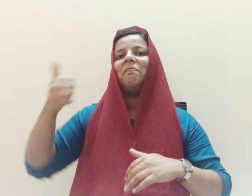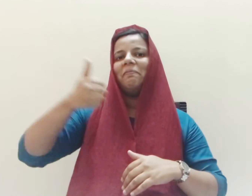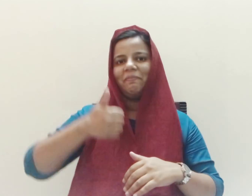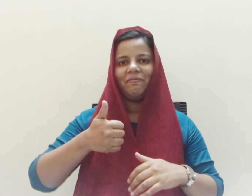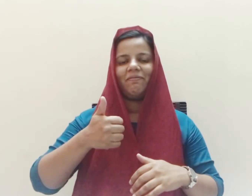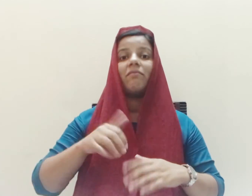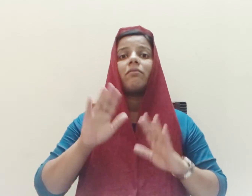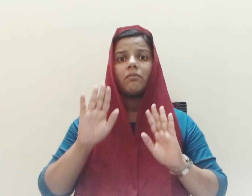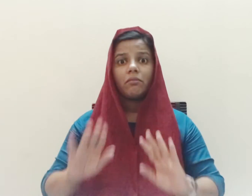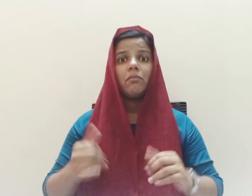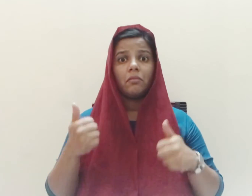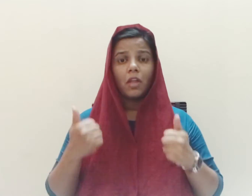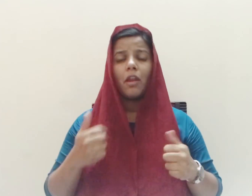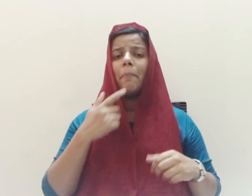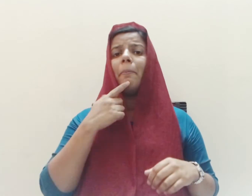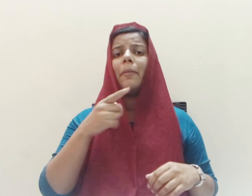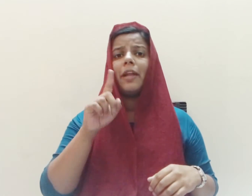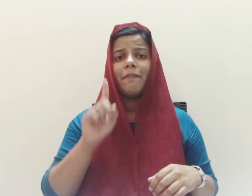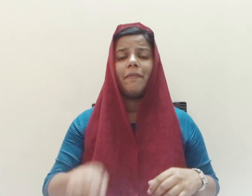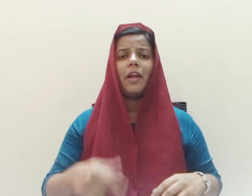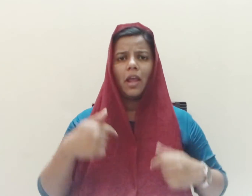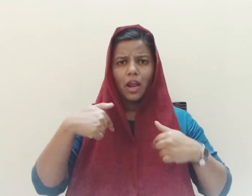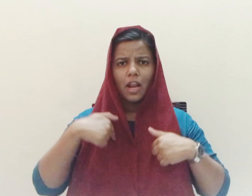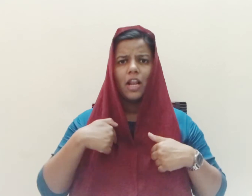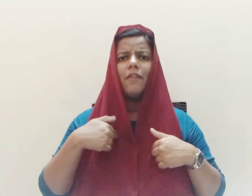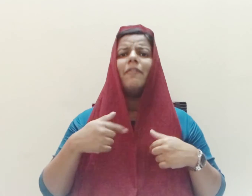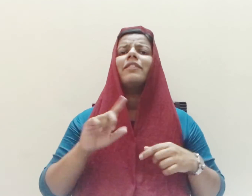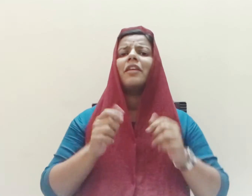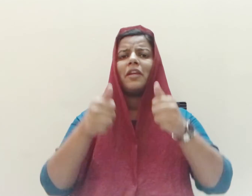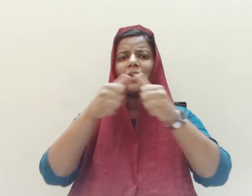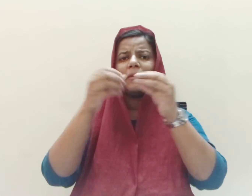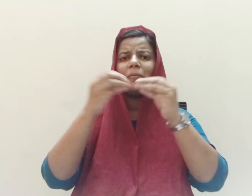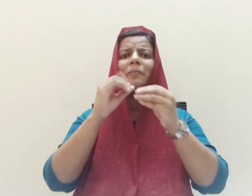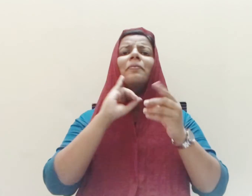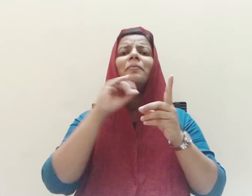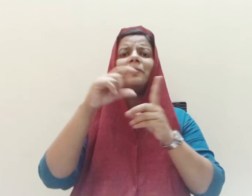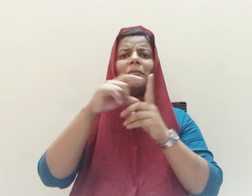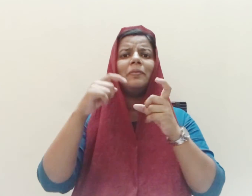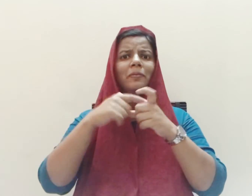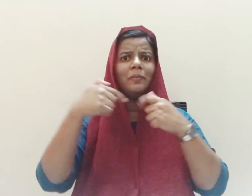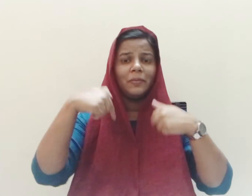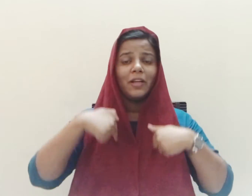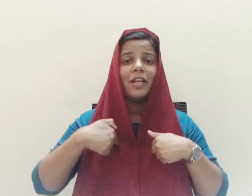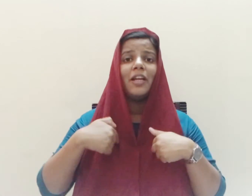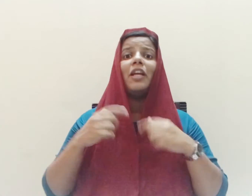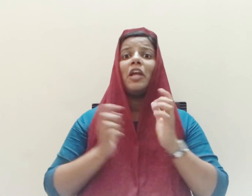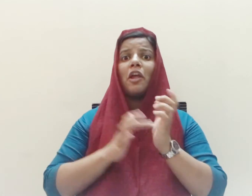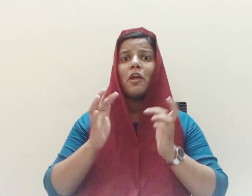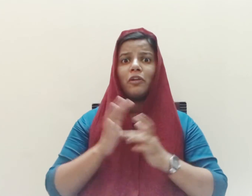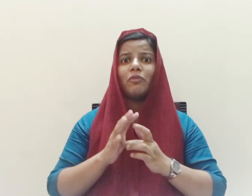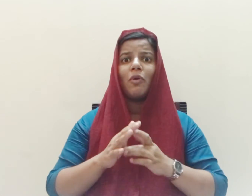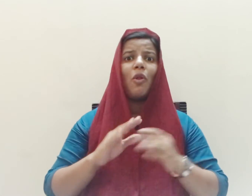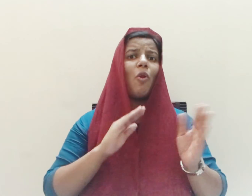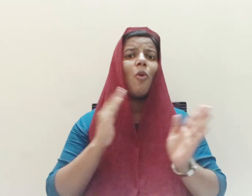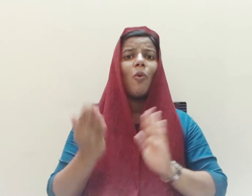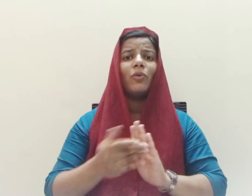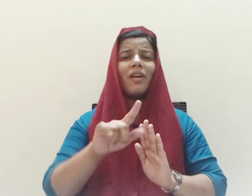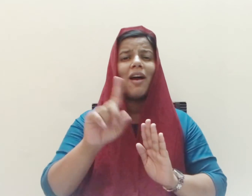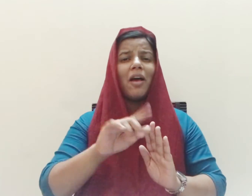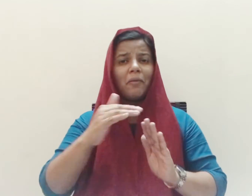പറയണം, എന്നിൽ വസിക്കുന്ന ദൈവത്തിൻ്റെ ശക്തിയാൽ എന്നിൽ വസിക്കുന്നവൻ, അങ്ങനെ പറയണം, ലോകത്തിലുള്ളവനേക്കാൾ വലിയവനായതുകൊണ്ട്